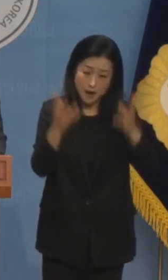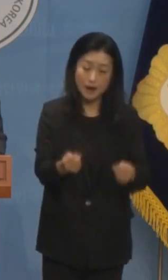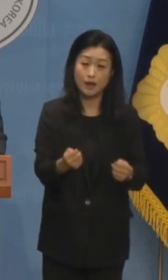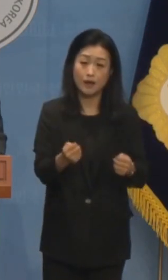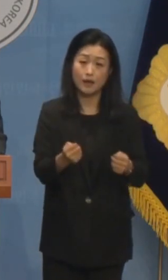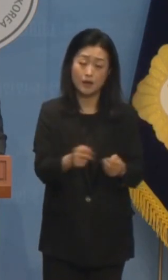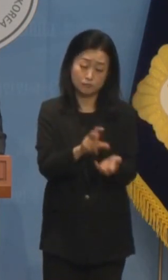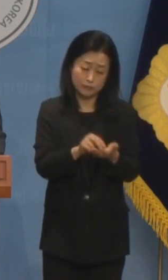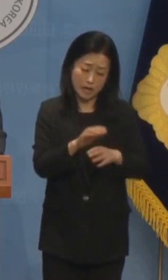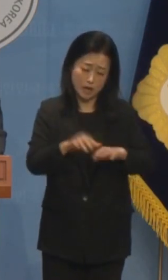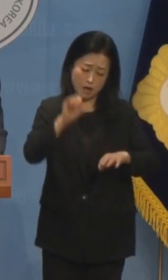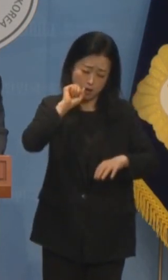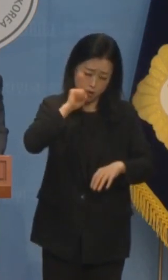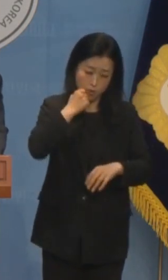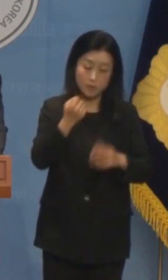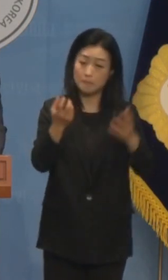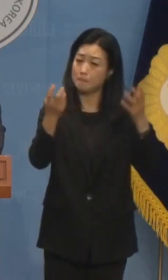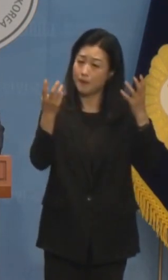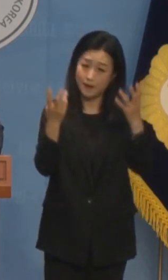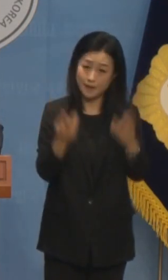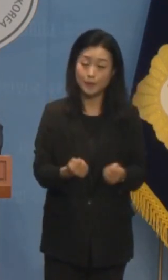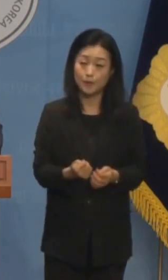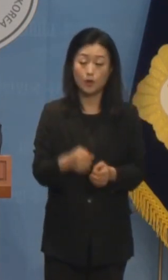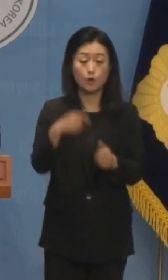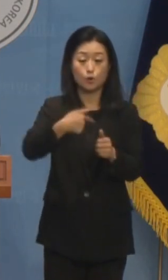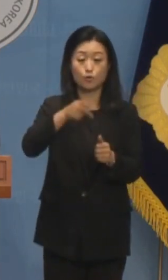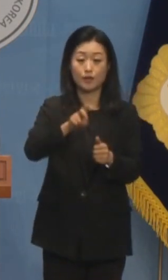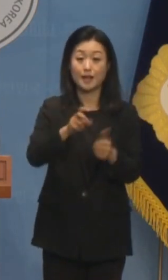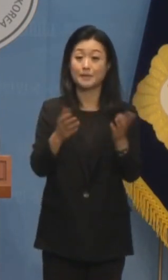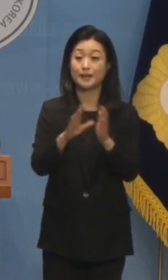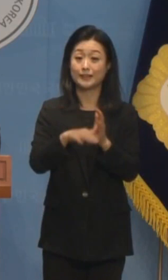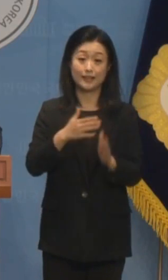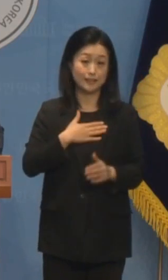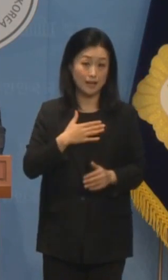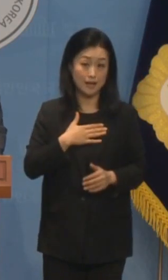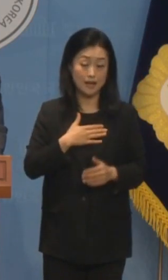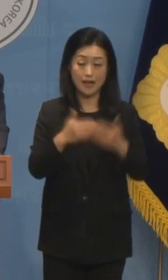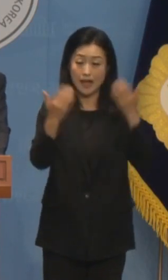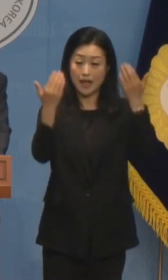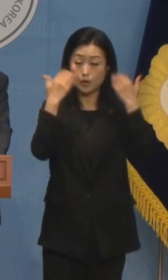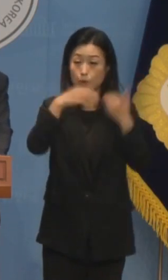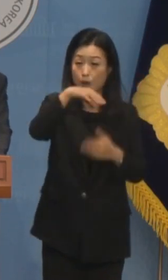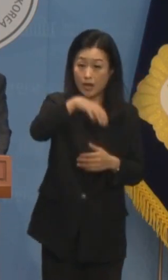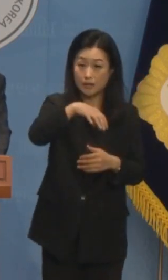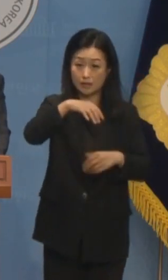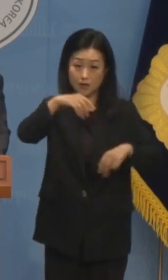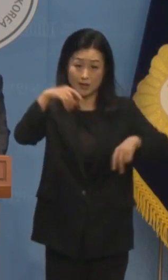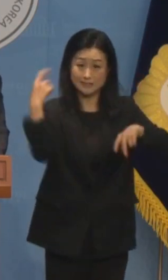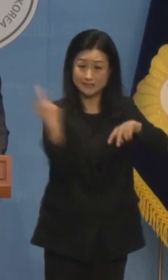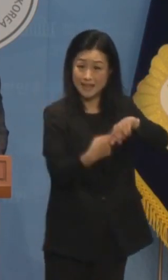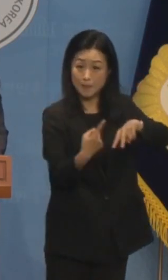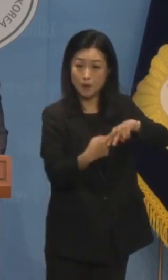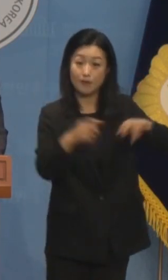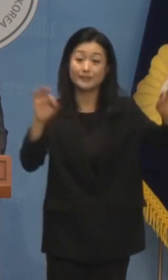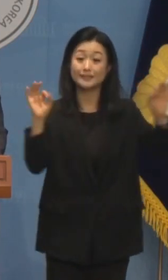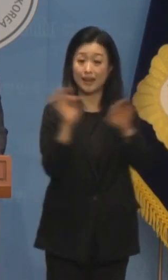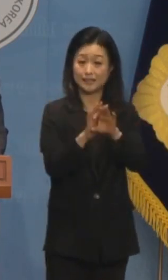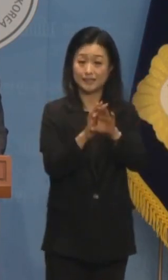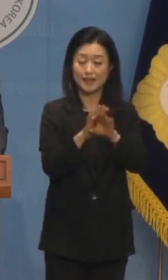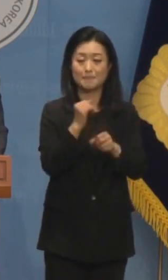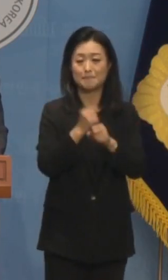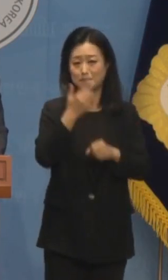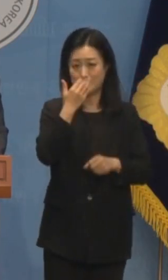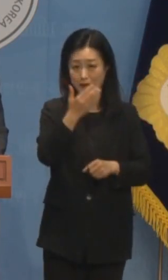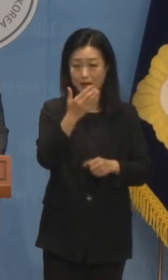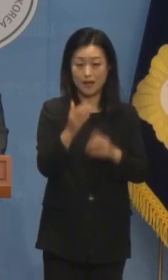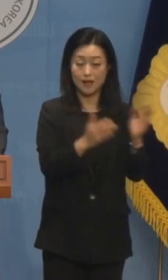난제가 많습니다. 교육감 시절 저는 학교에서 체벌이 완전히 사라지게 하였고